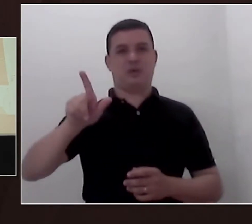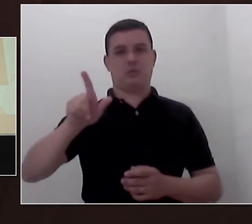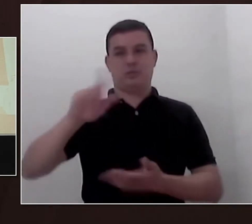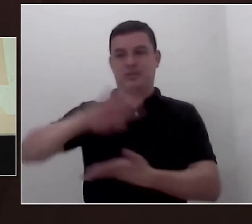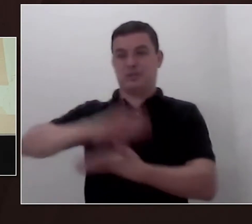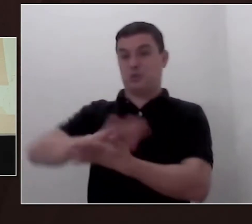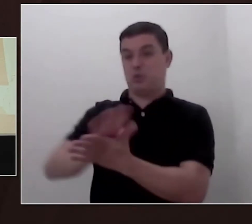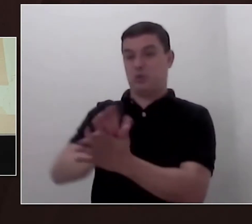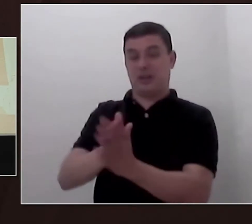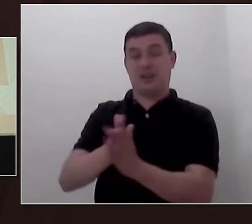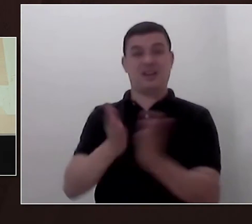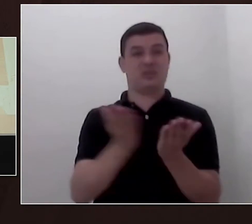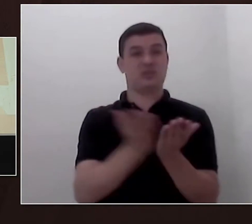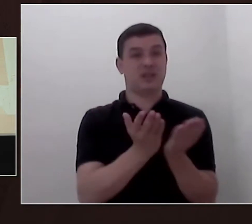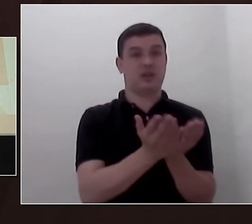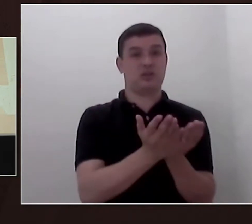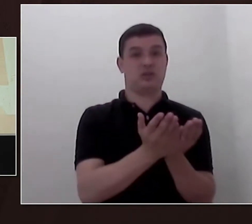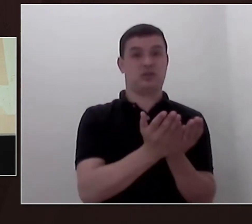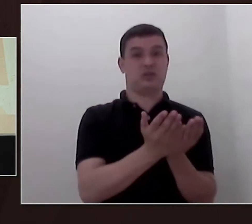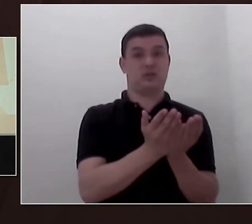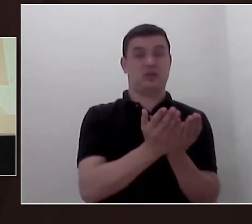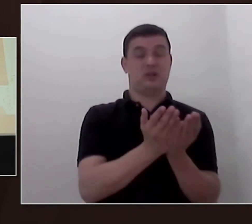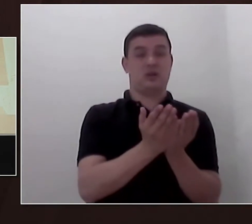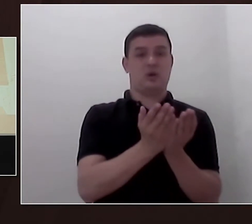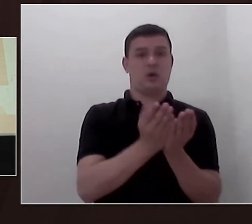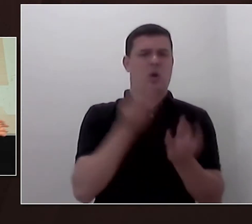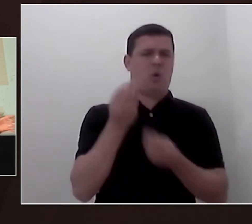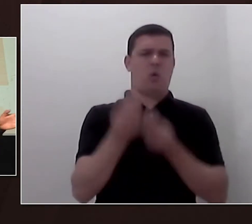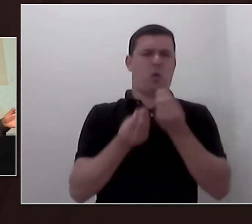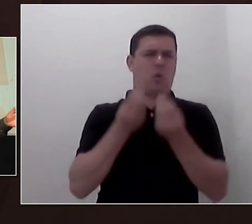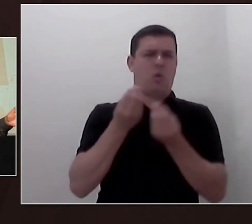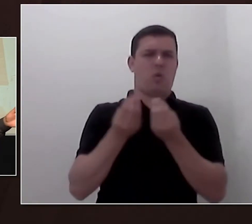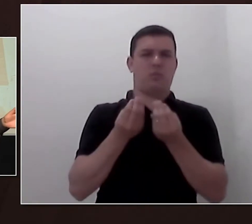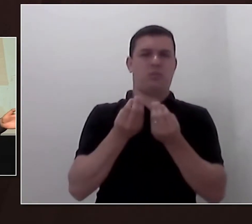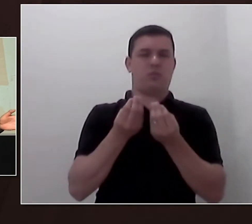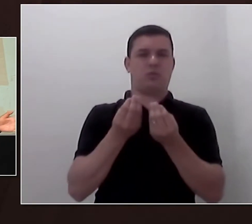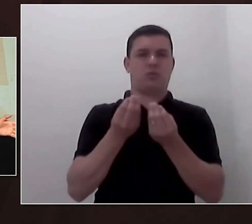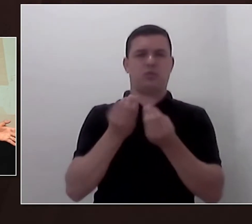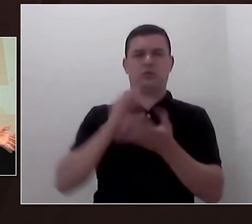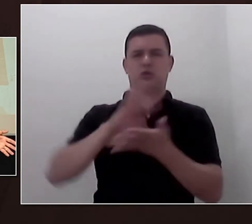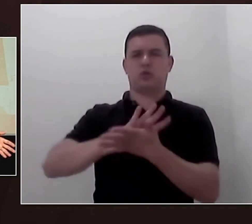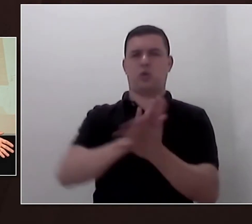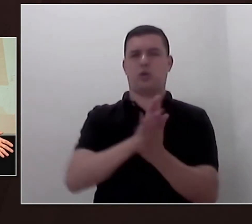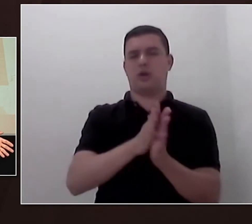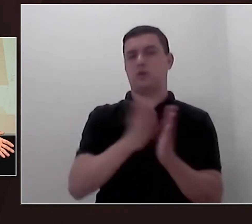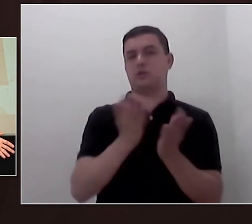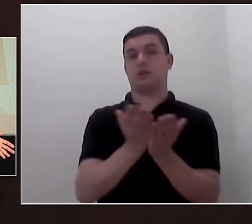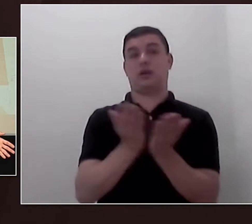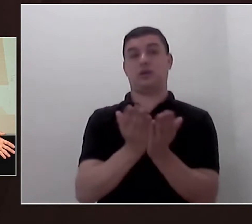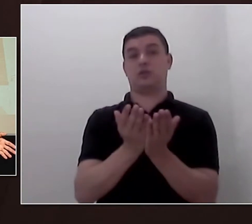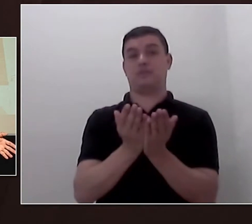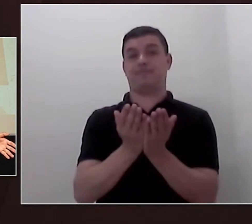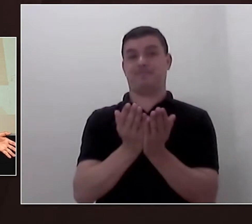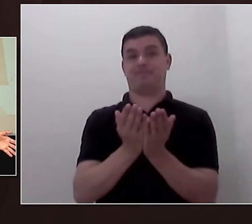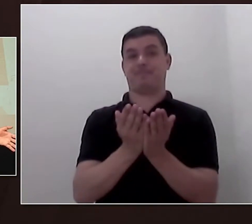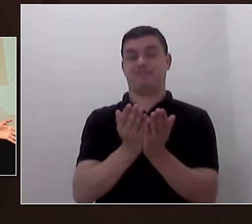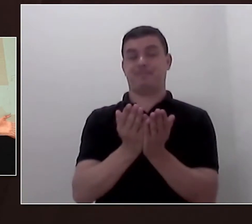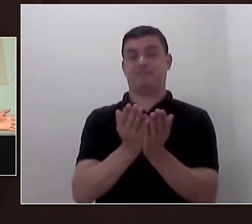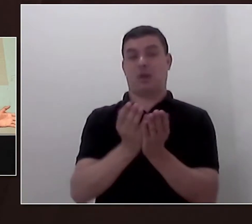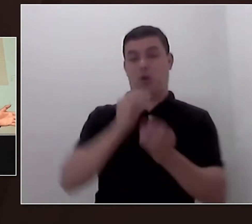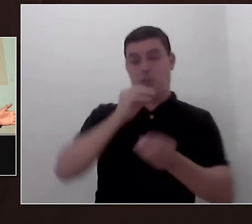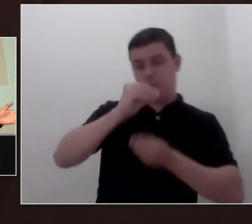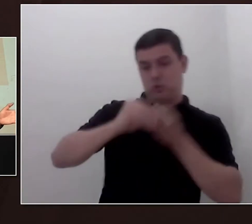realizou através da amizade com o mundo. Por isso, irmãos, a igreja não tem que fazer amizade com o mundo.